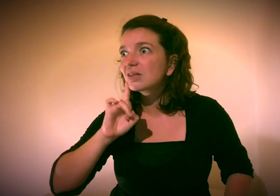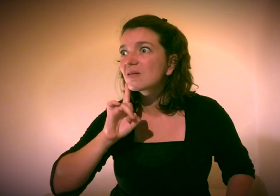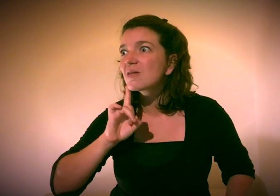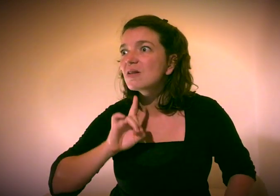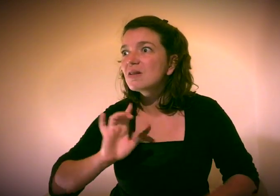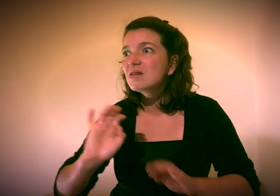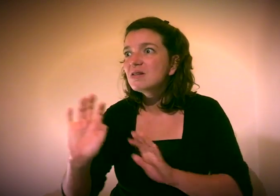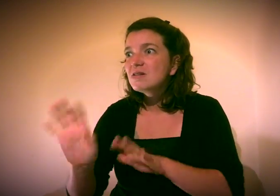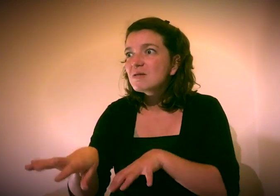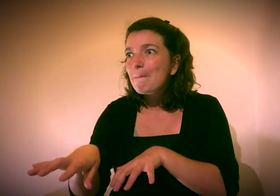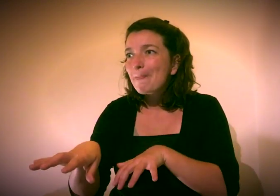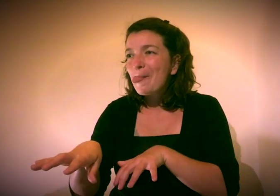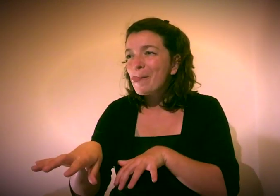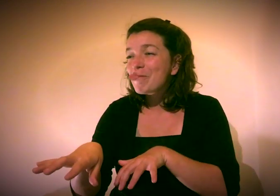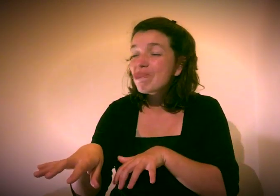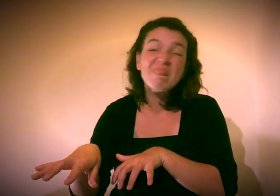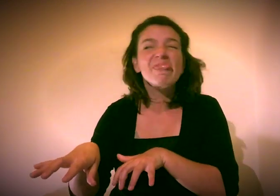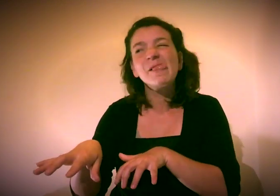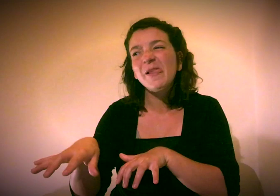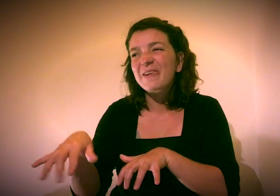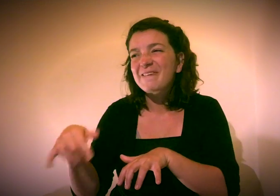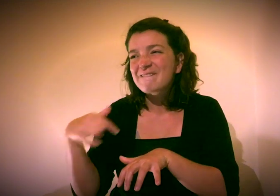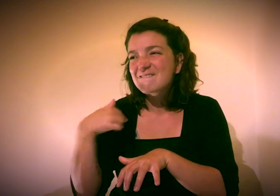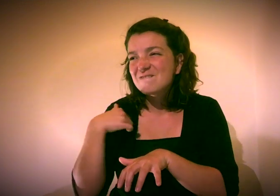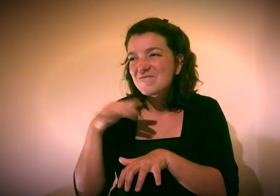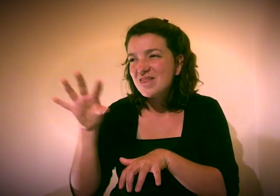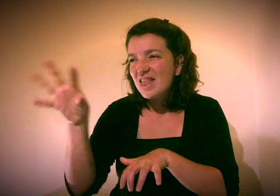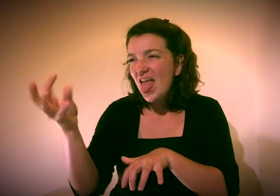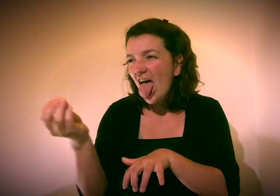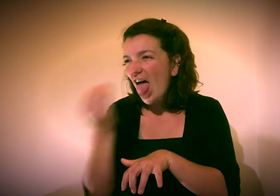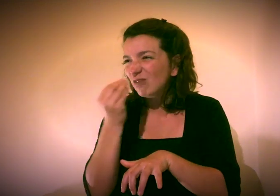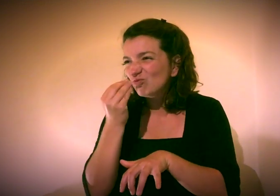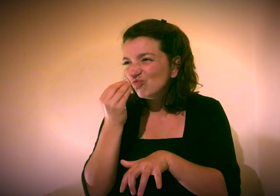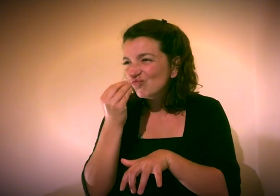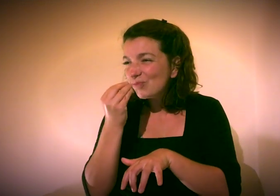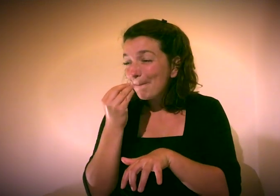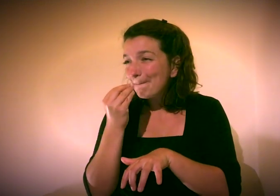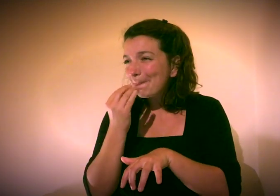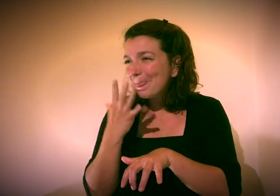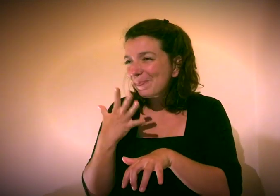« J'en ferai bien mon dîner !» se dit-il en avançant dans la lumière.